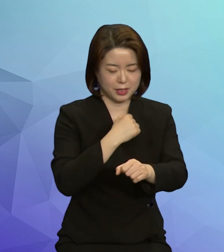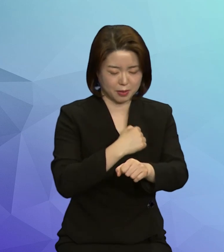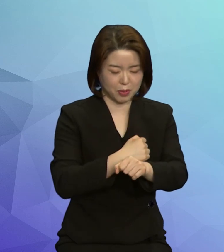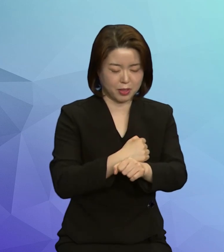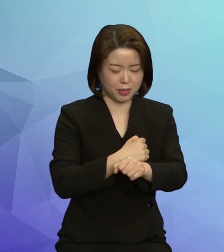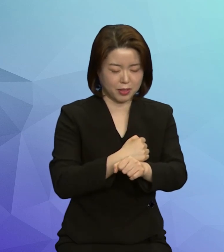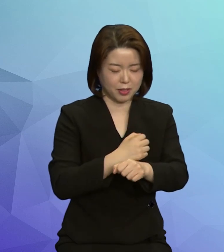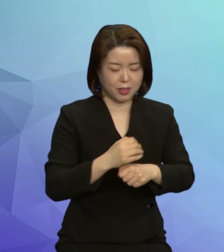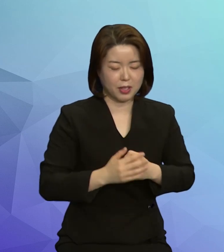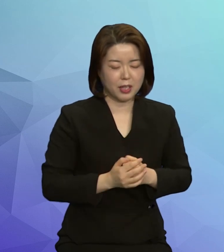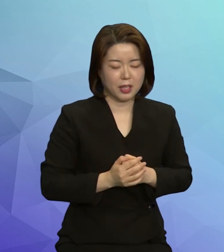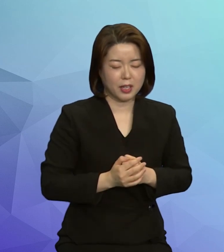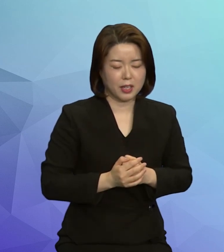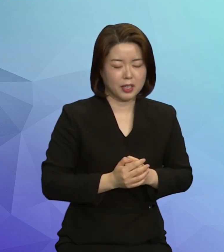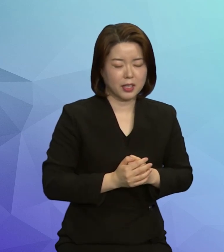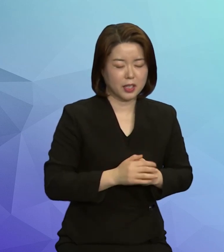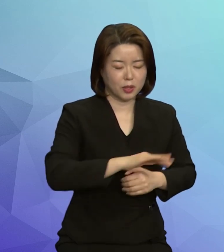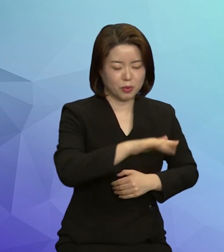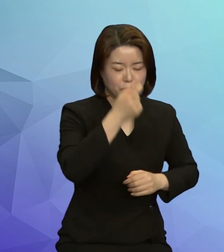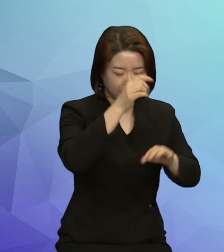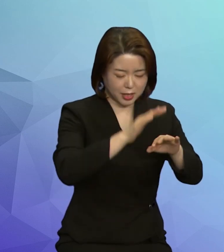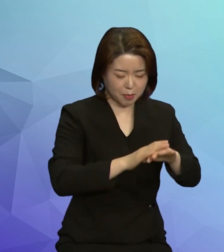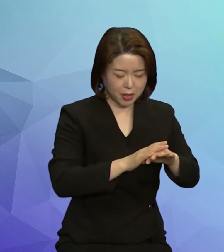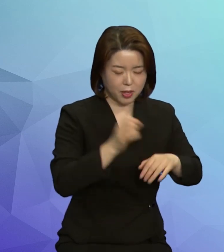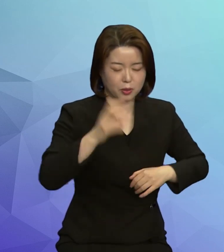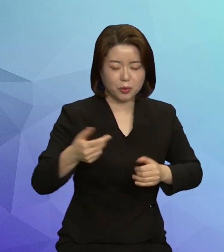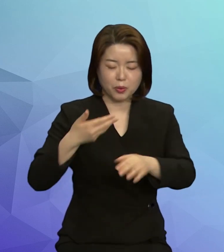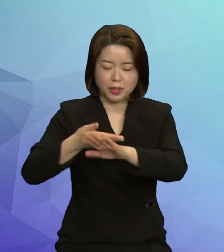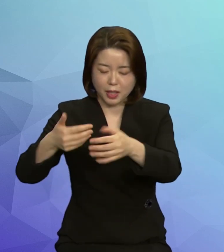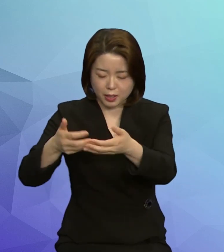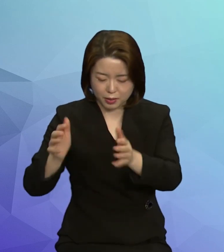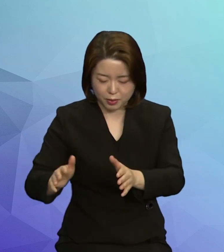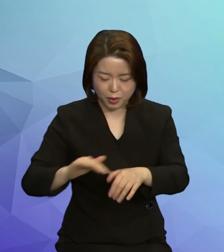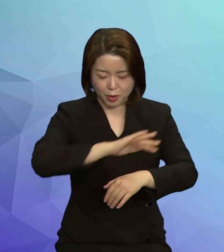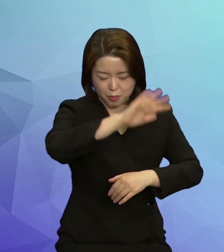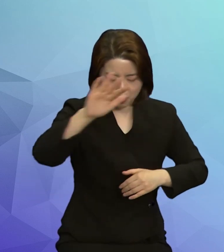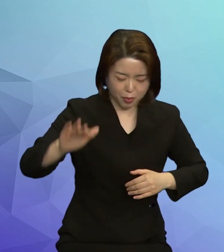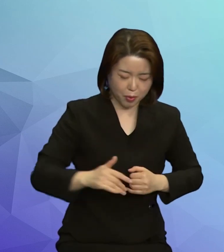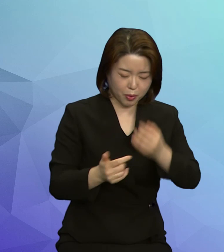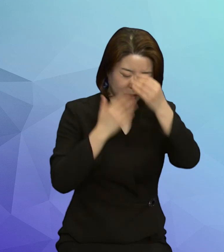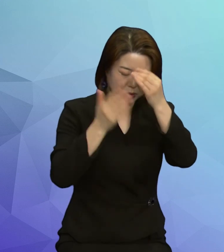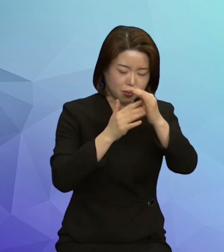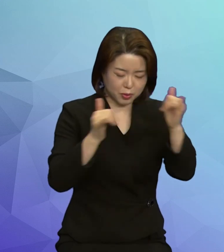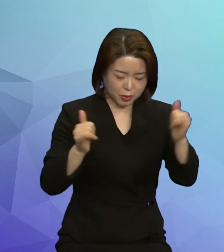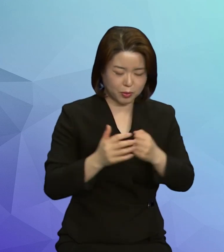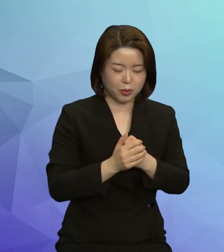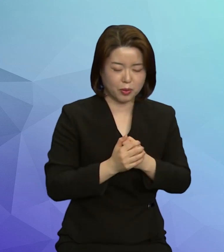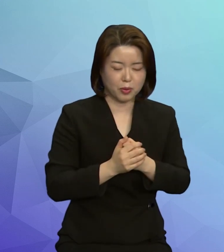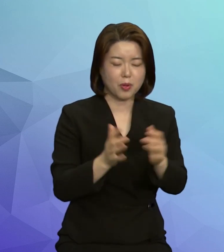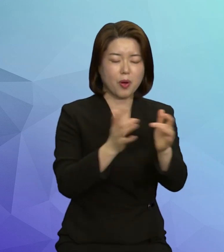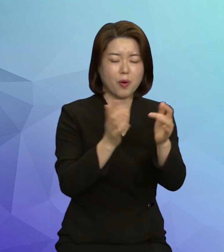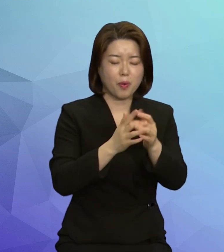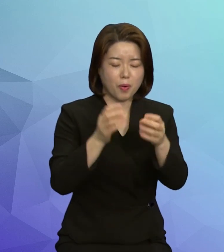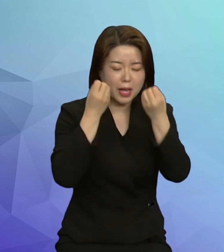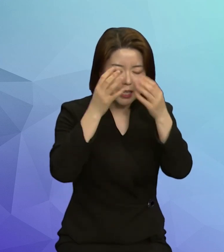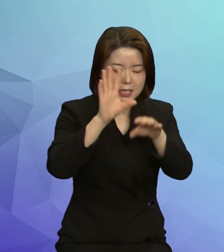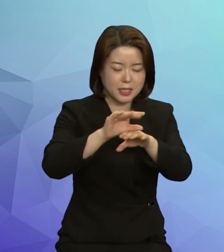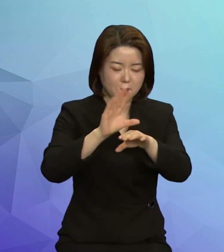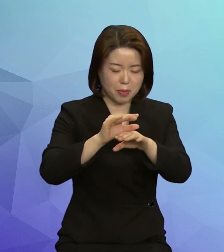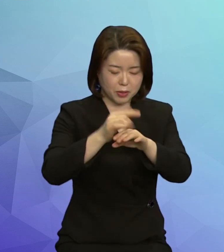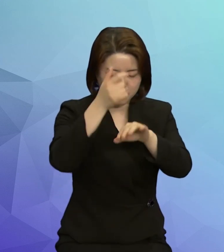교통하심이 이 본당과 부속실에서 예배하는 모든 성도들, 그리고